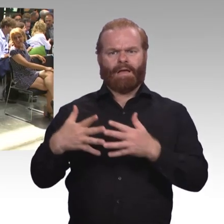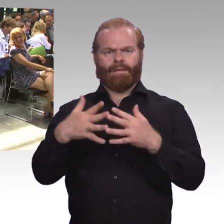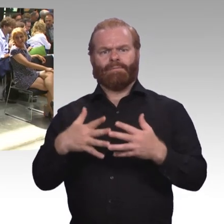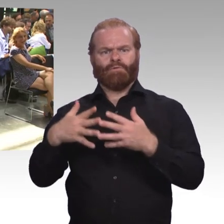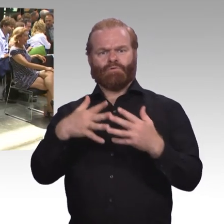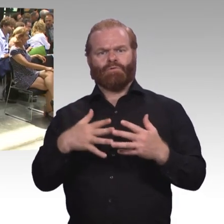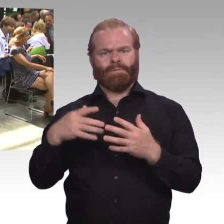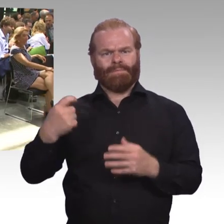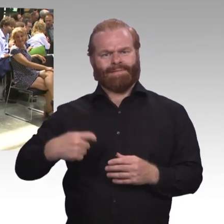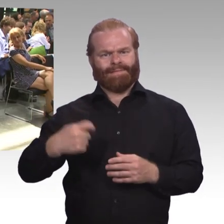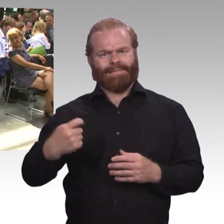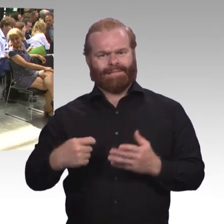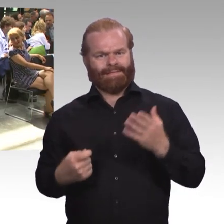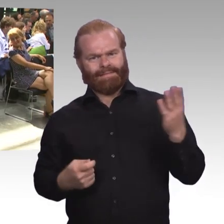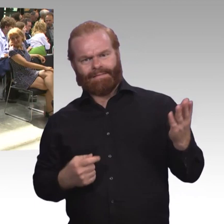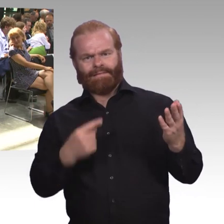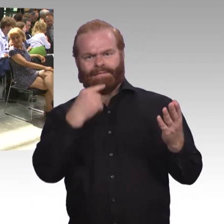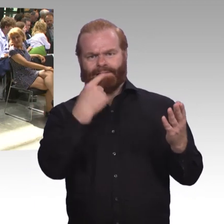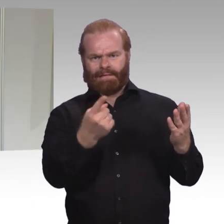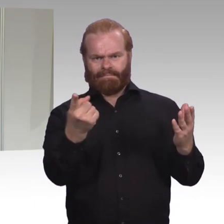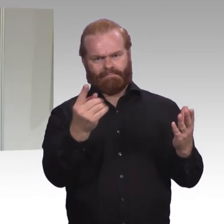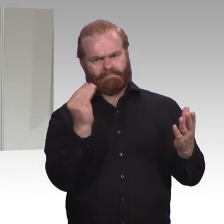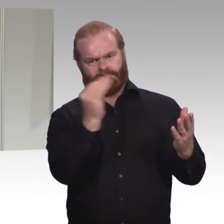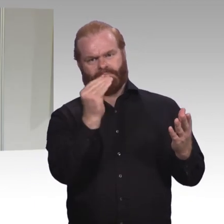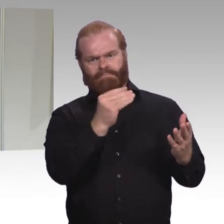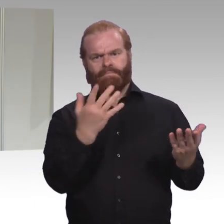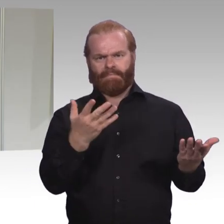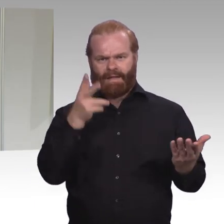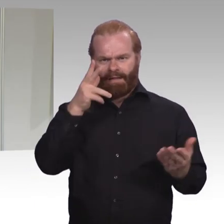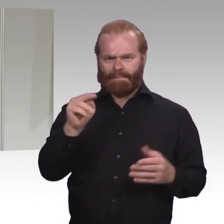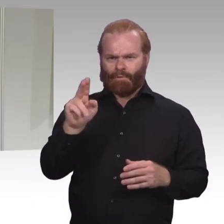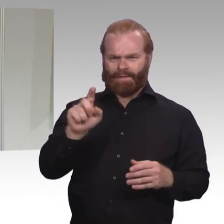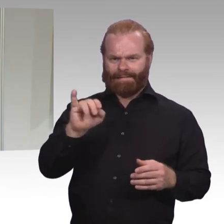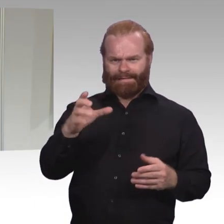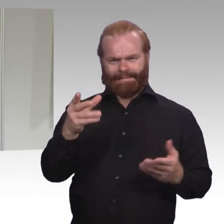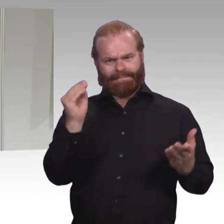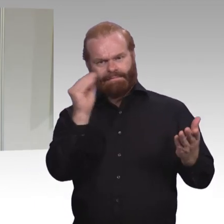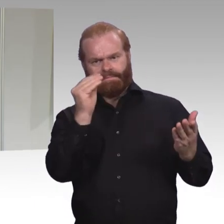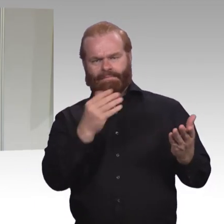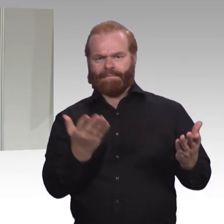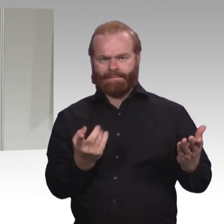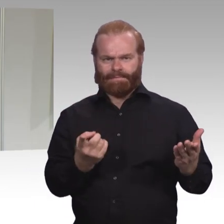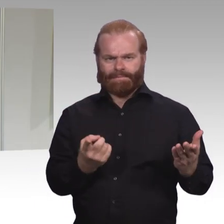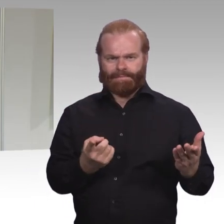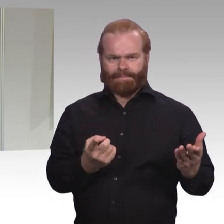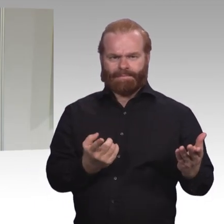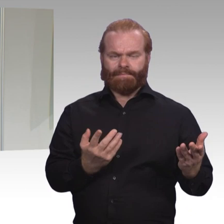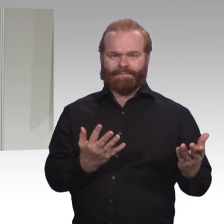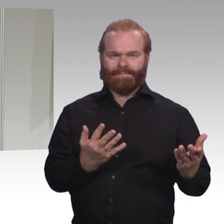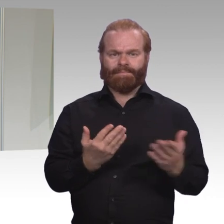Wir müssen die materielle Ausstattung verbessern. Dazu müssen wir bereit sein, auch den Beschaffungsprozess